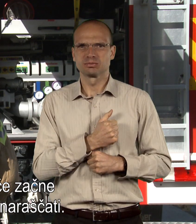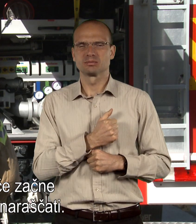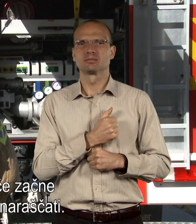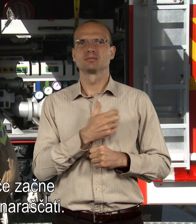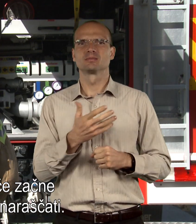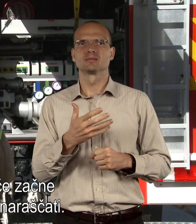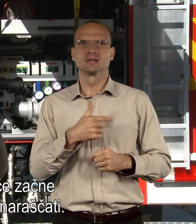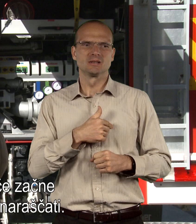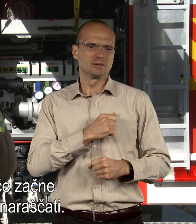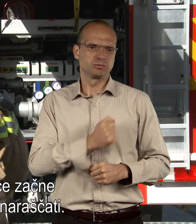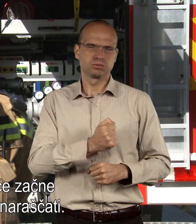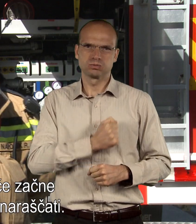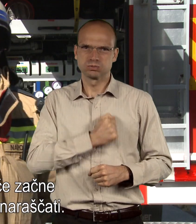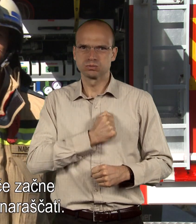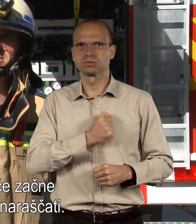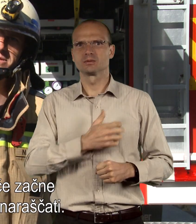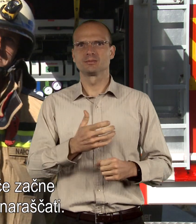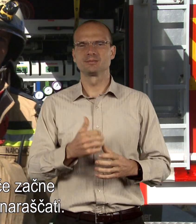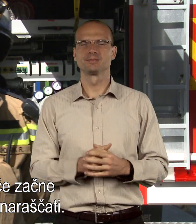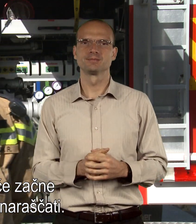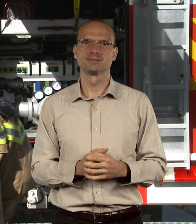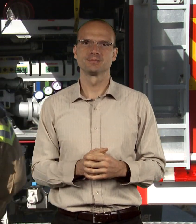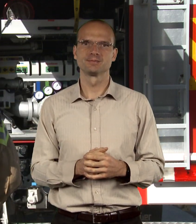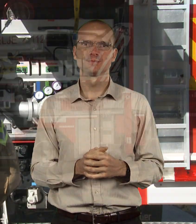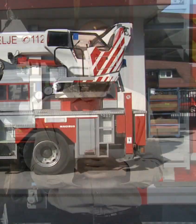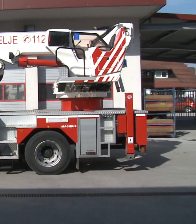začne adrenalin naraščati.